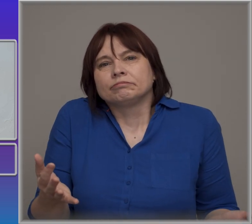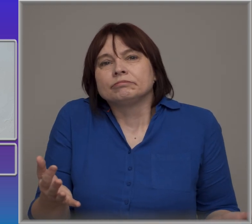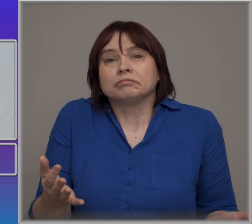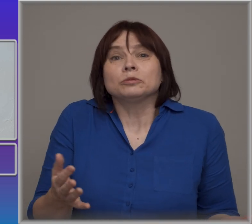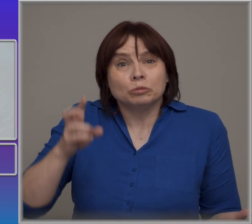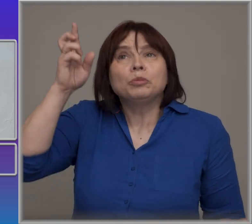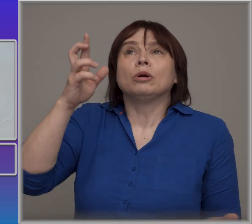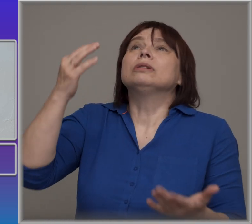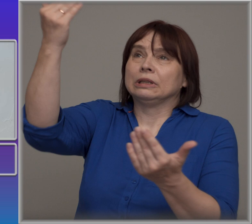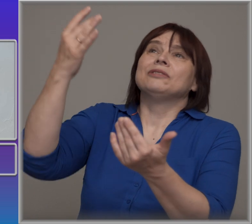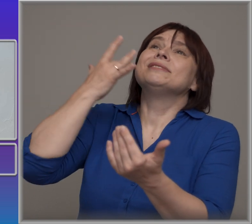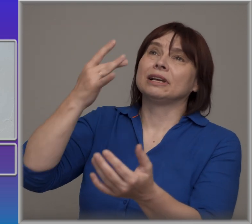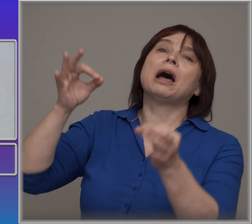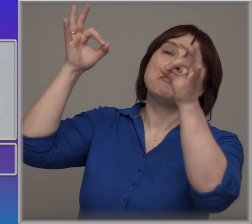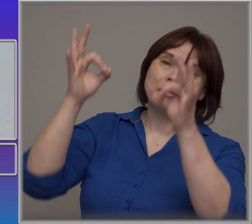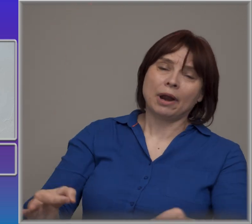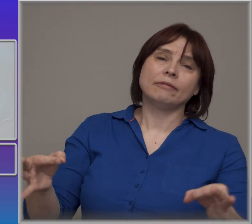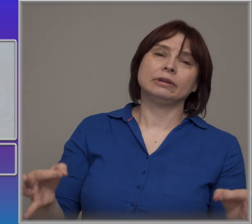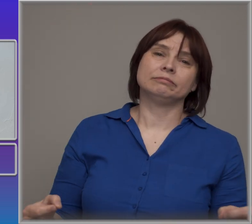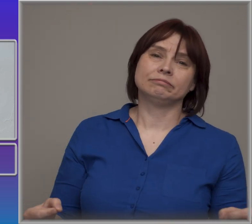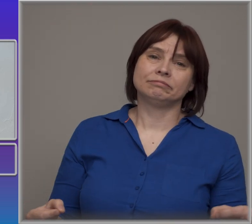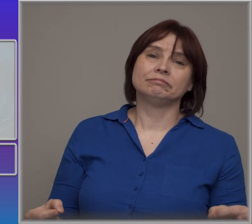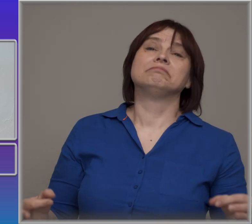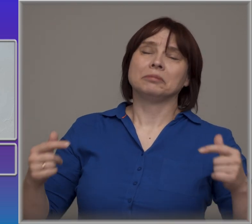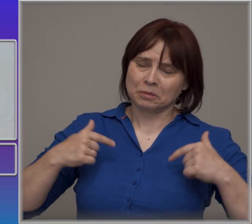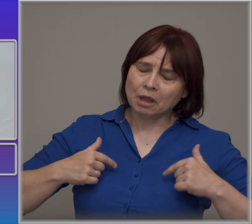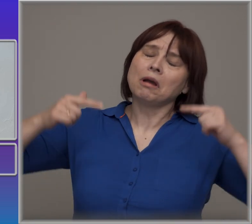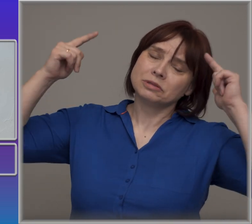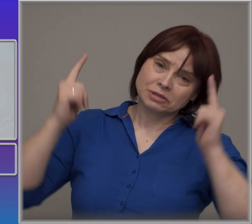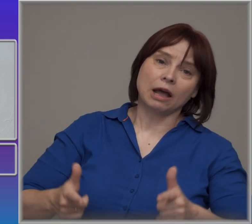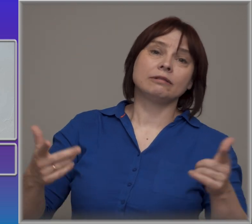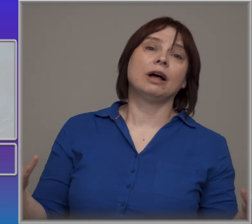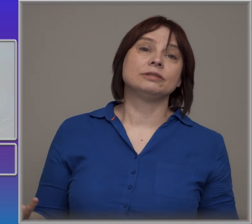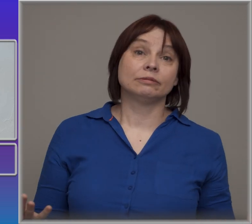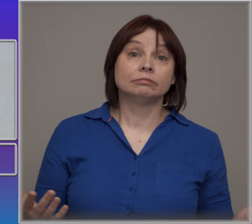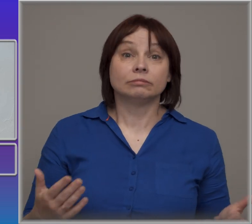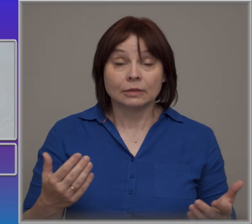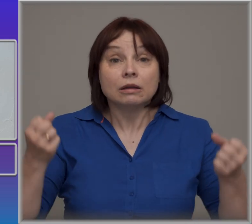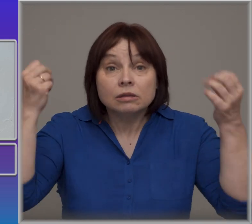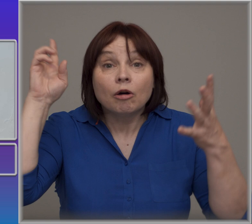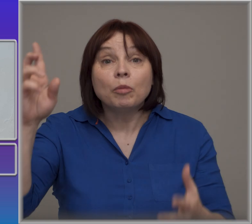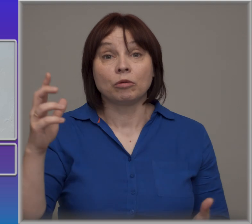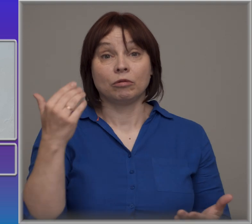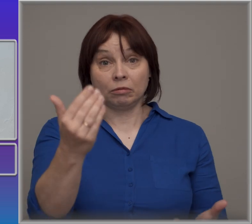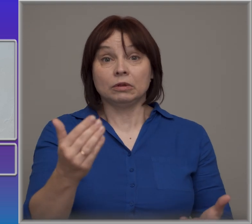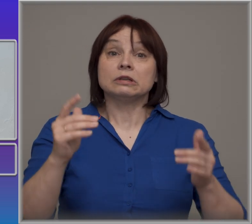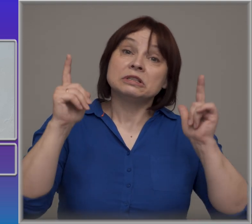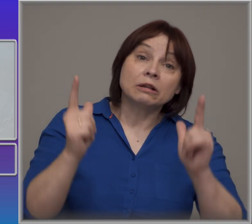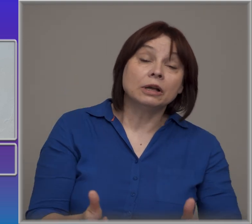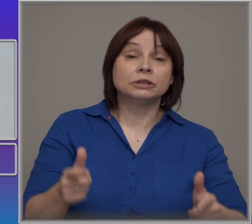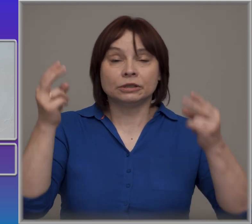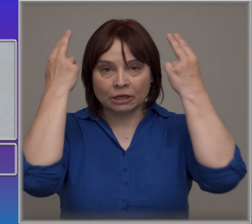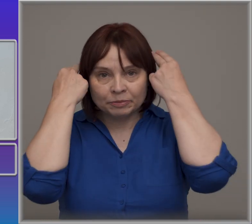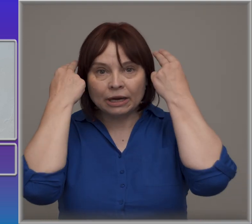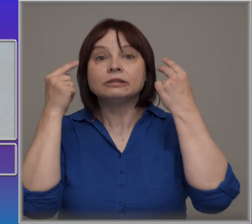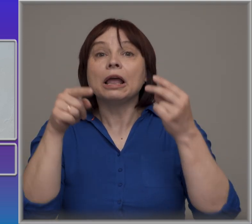прав. Если, слава Богу, что я на это согласился, слава Богу, что я с этим смирился, и это дало победу, это дало благословение, и не